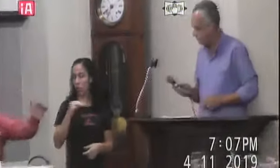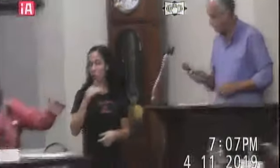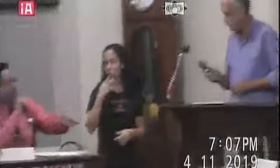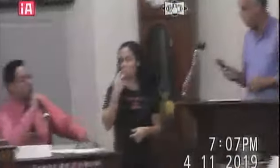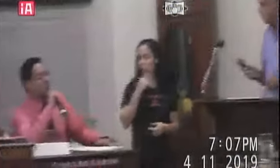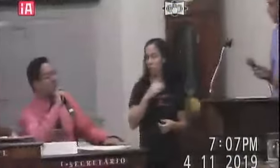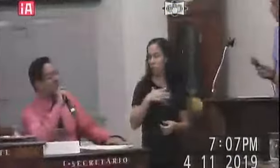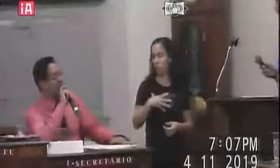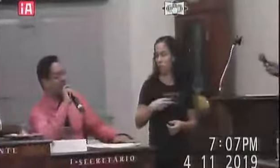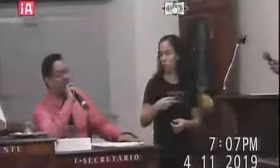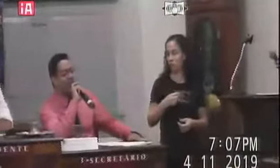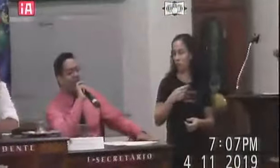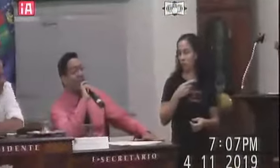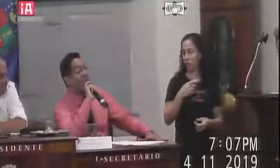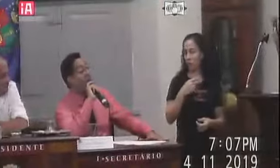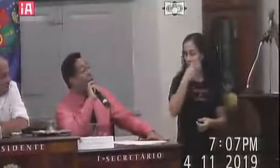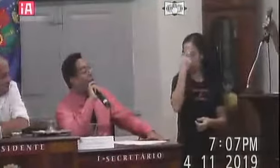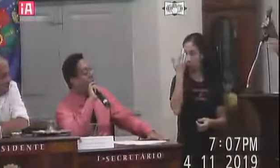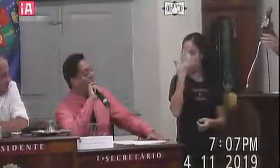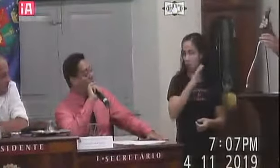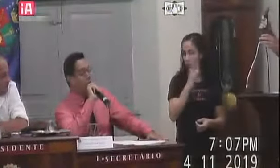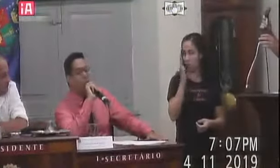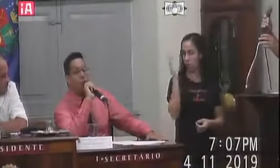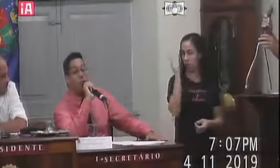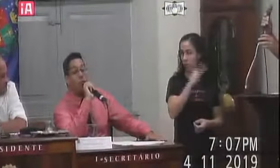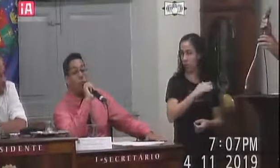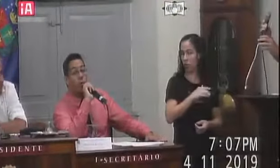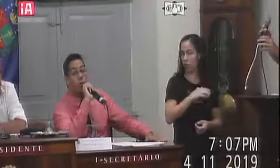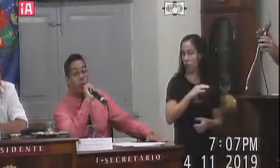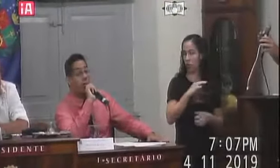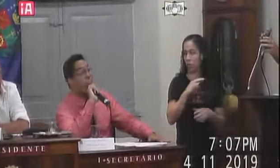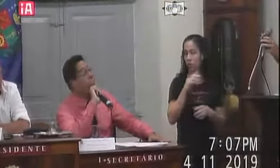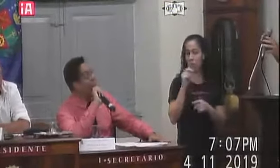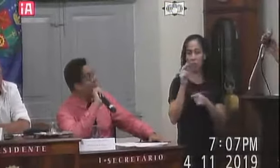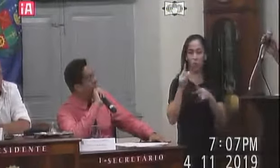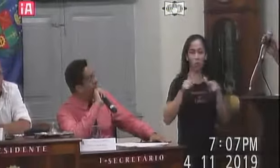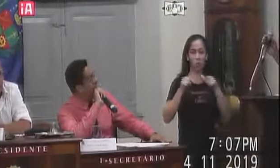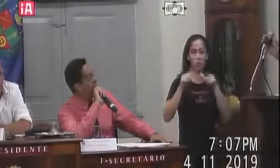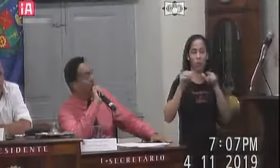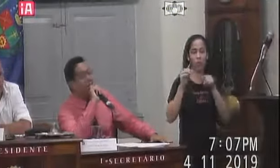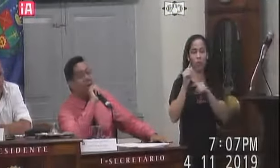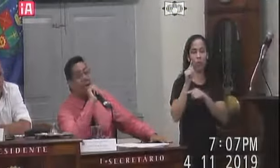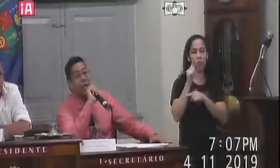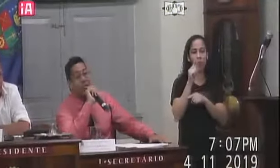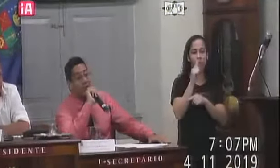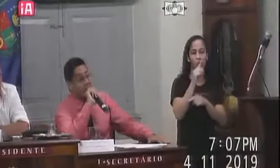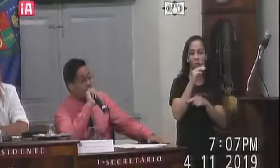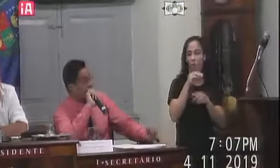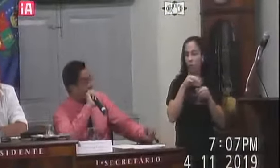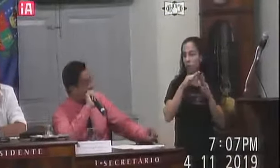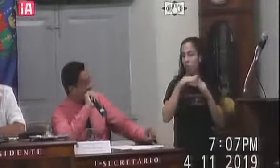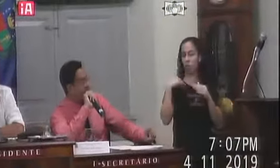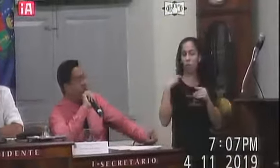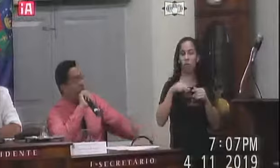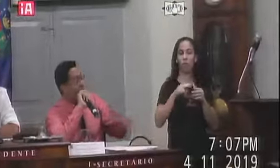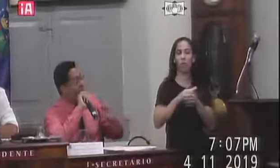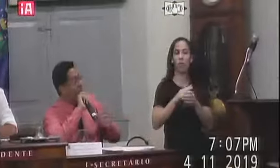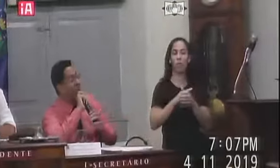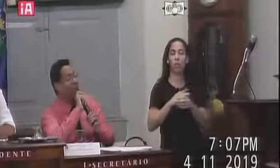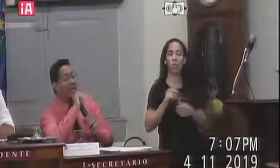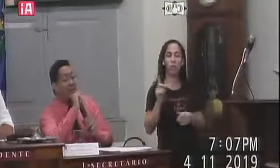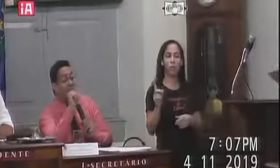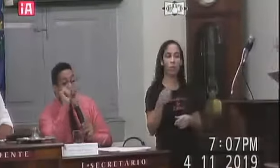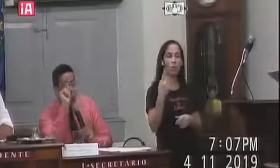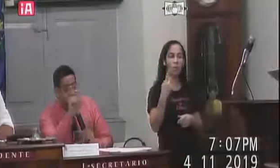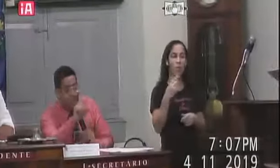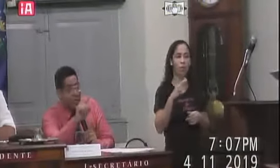Fala para o filho do desastre Que saiu na Globo No globo.com G1.com.br Que a Câmara de Vereadores De Valença Foi a